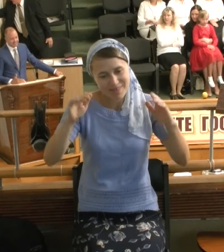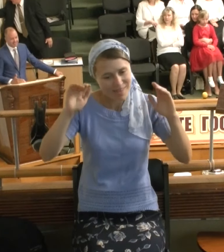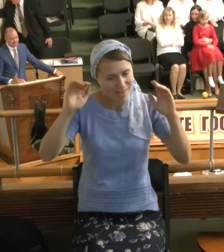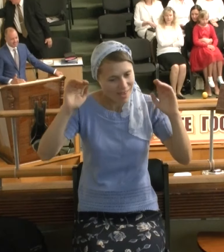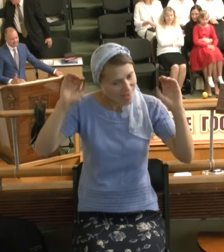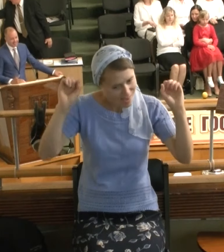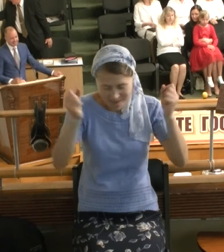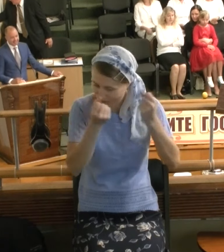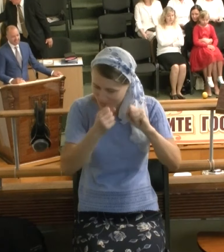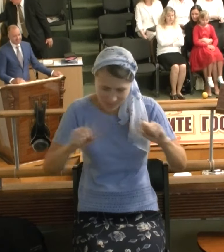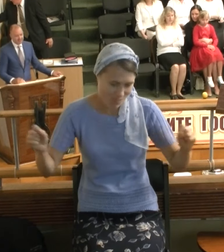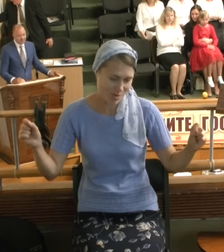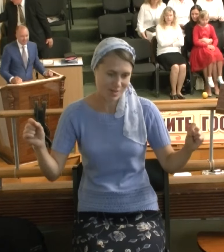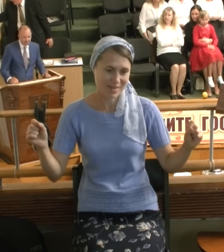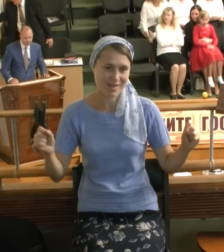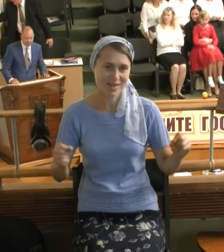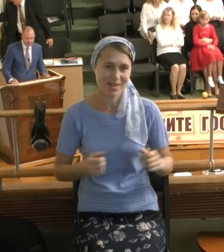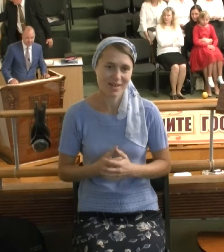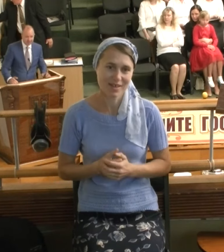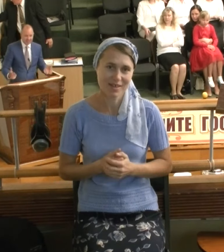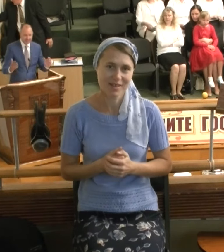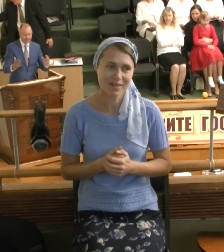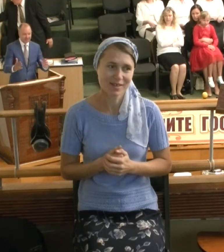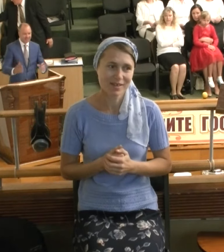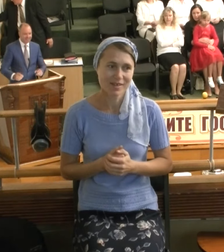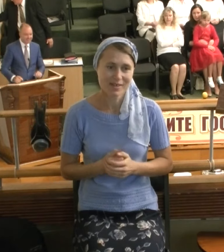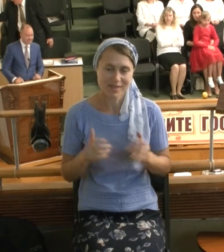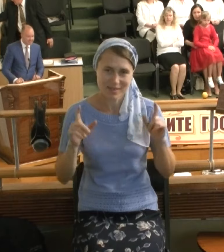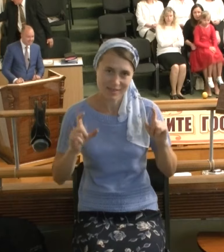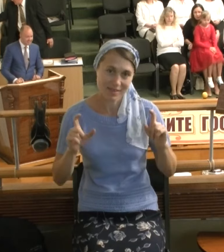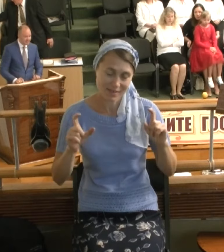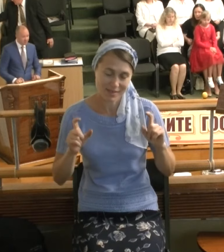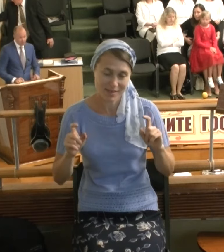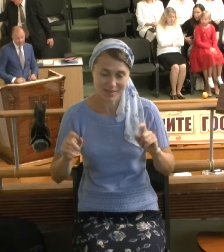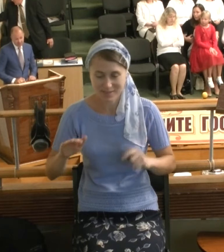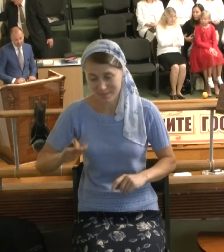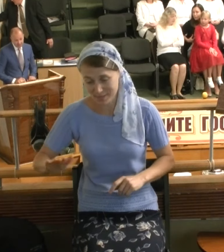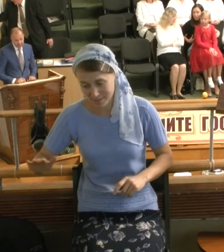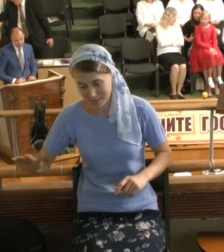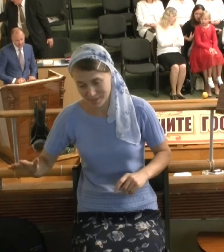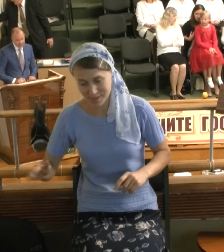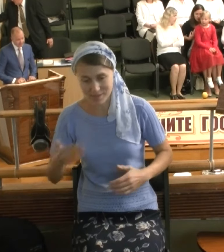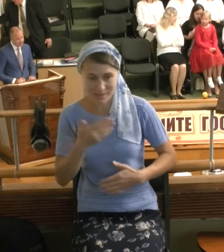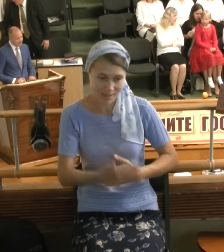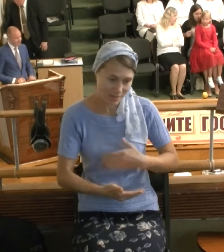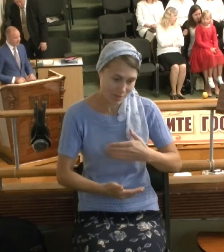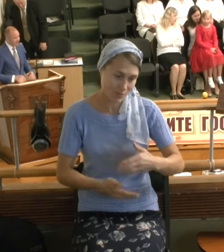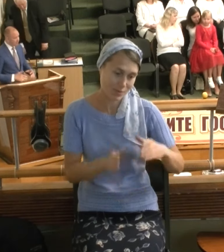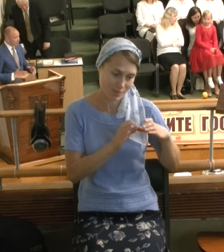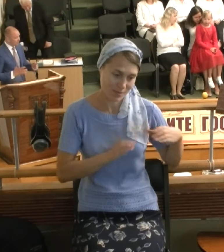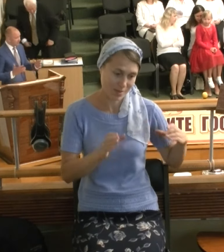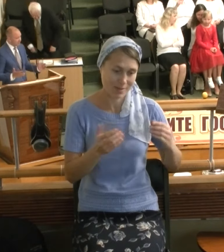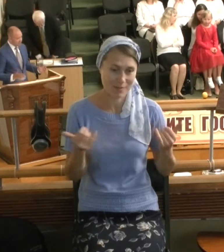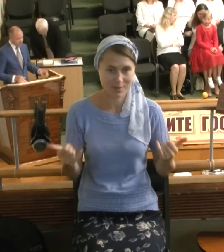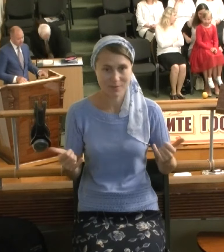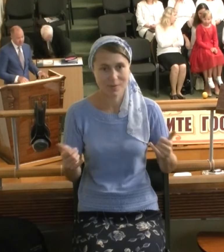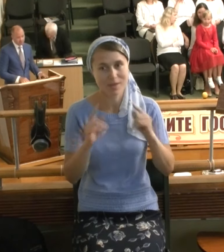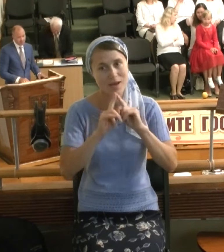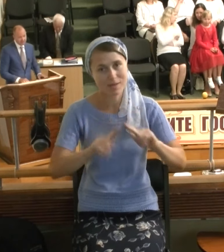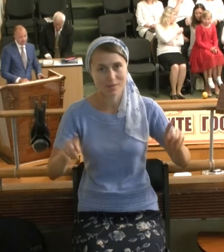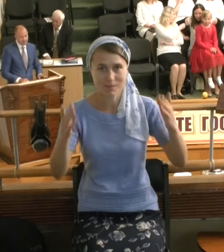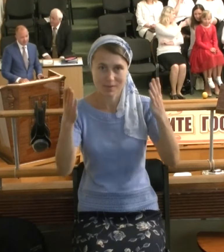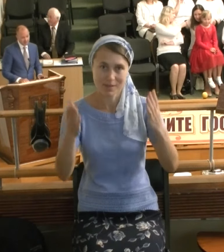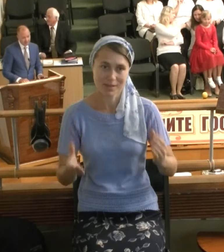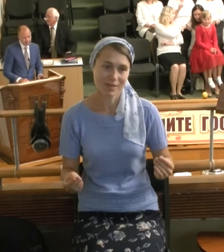Божьи сейчас идут в церковь. Сегодня особенный день, и очень хорошо, что в